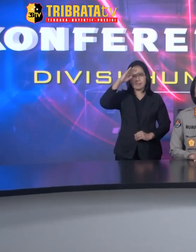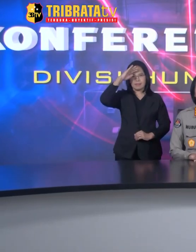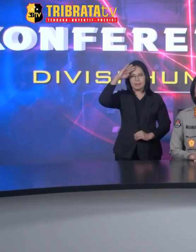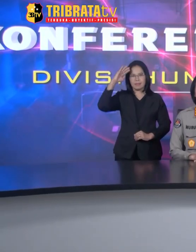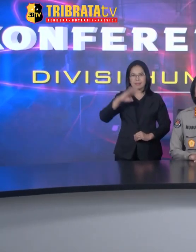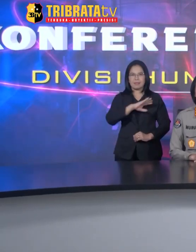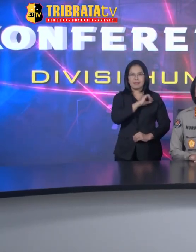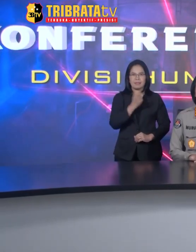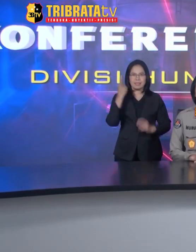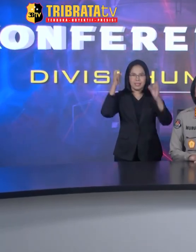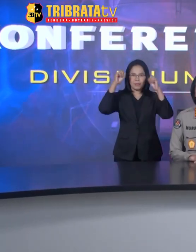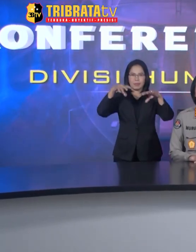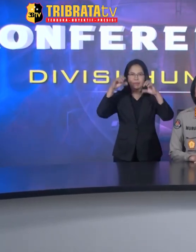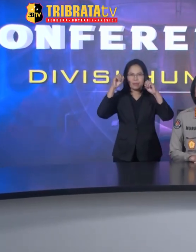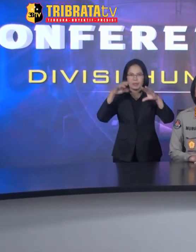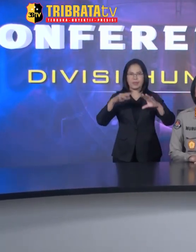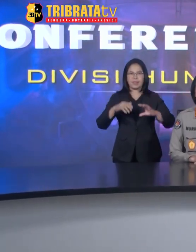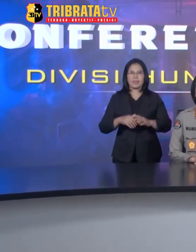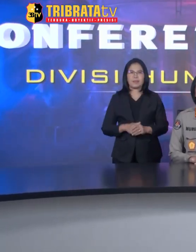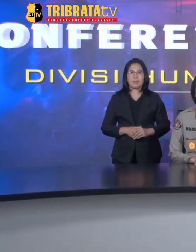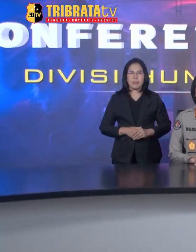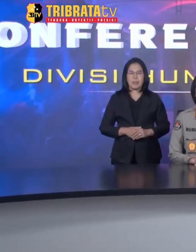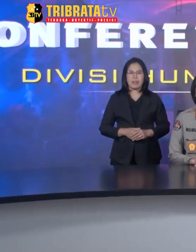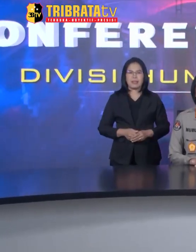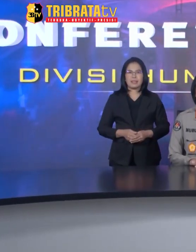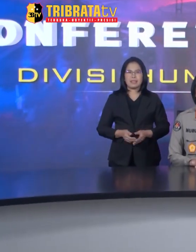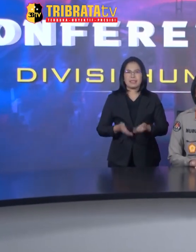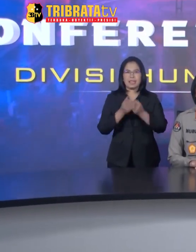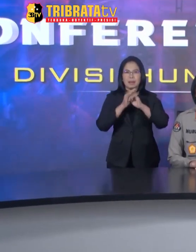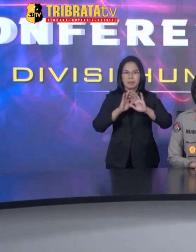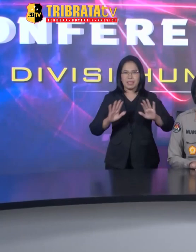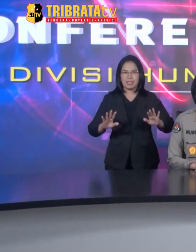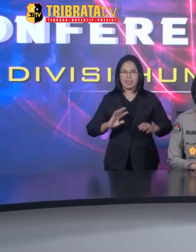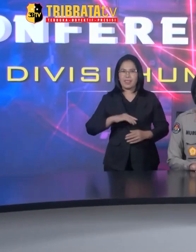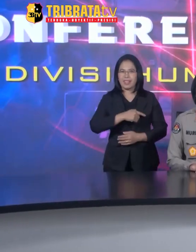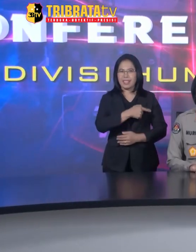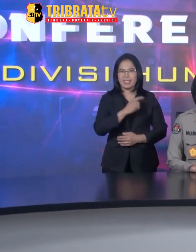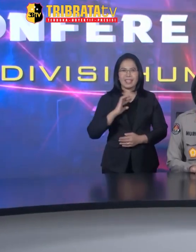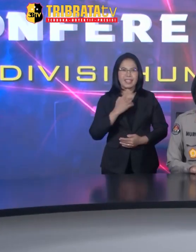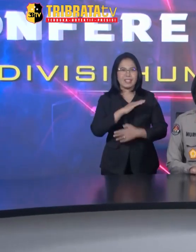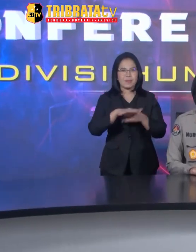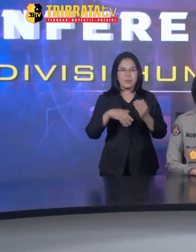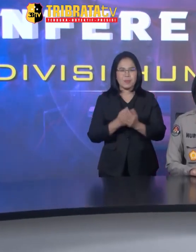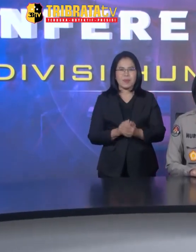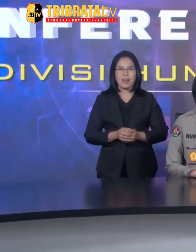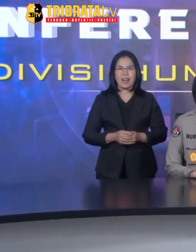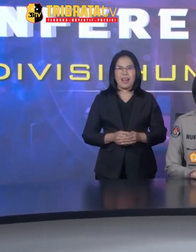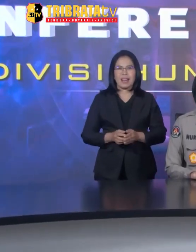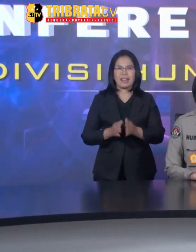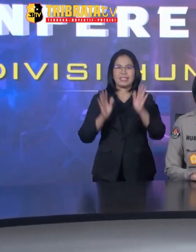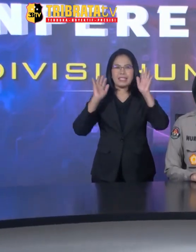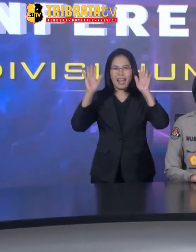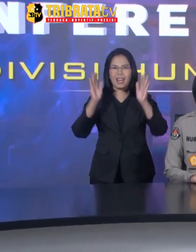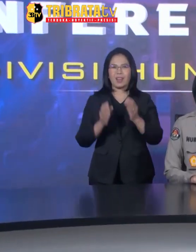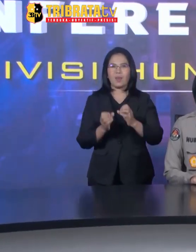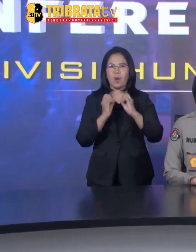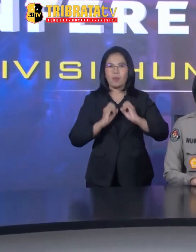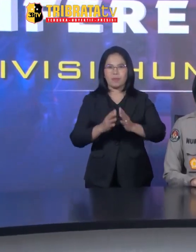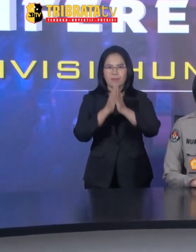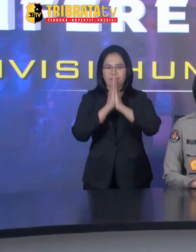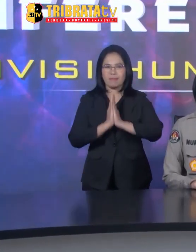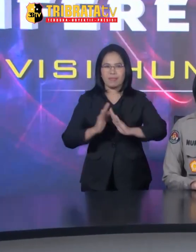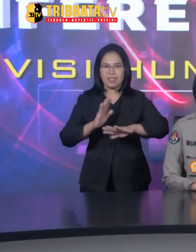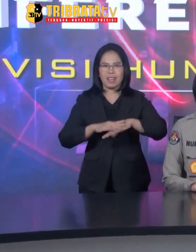Assalamualaikum warahmatullahi wabarakatuh, salam sejahtera bagi kita semua, salam om swastiastu, namo